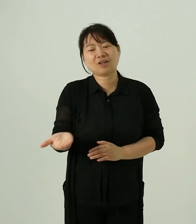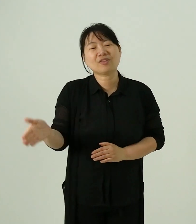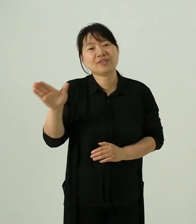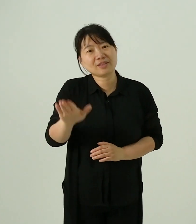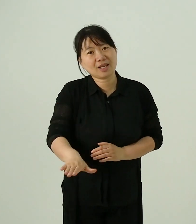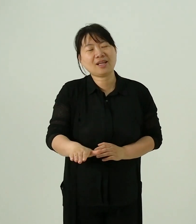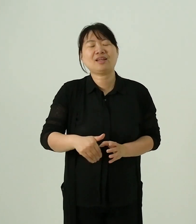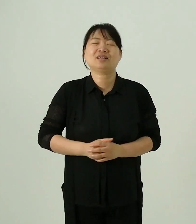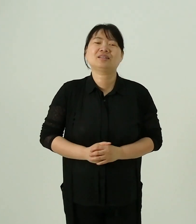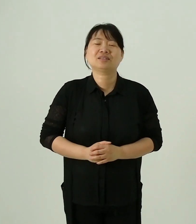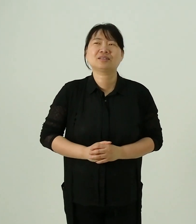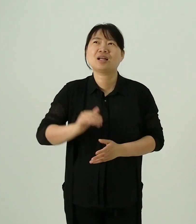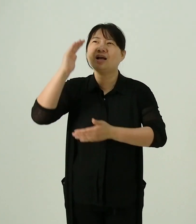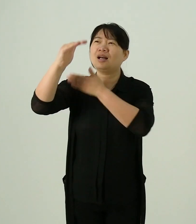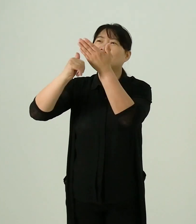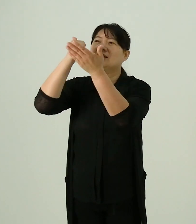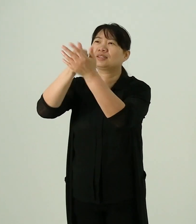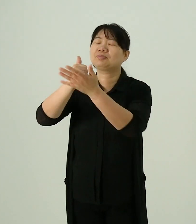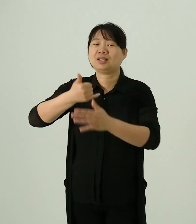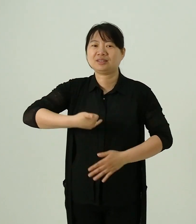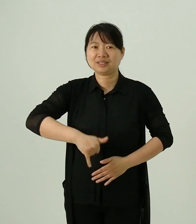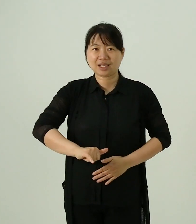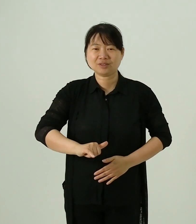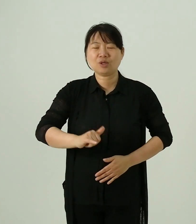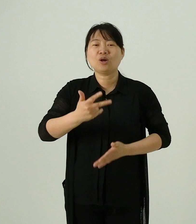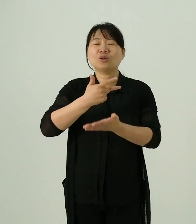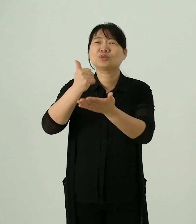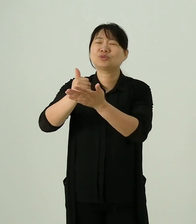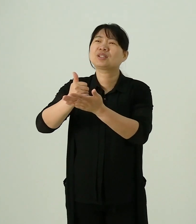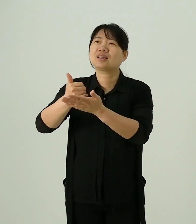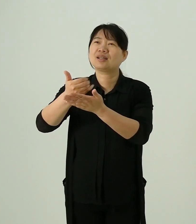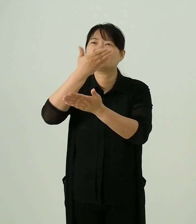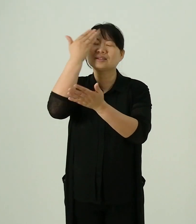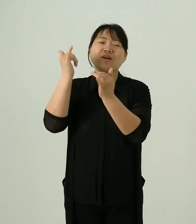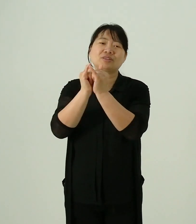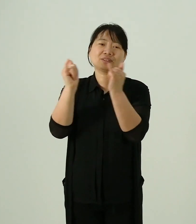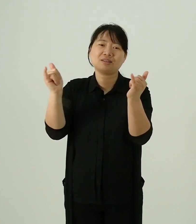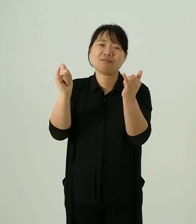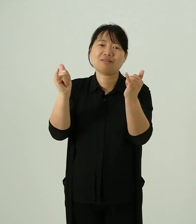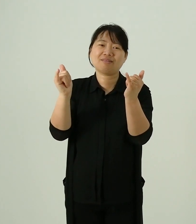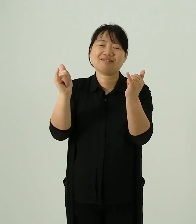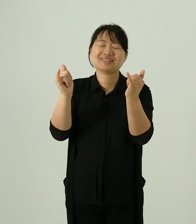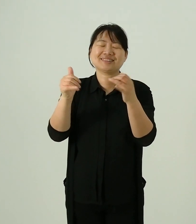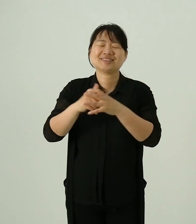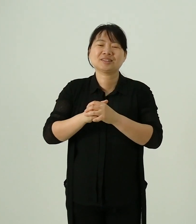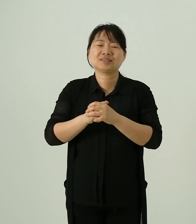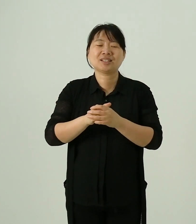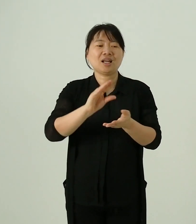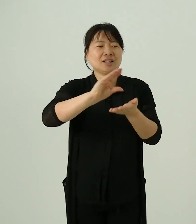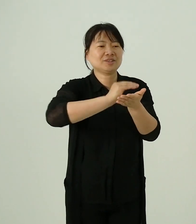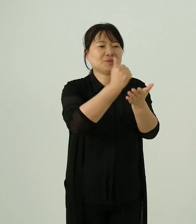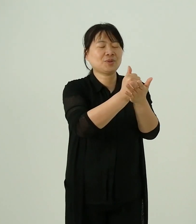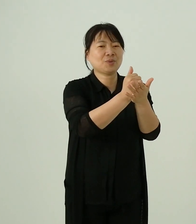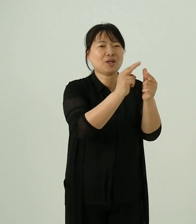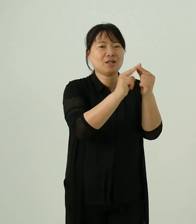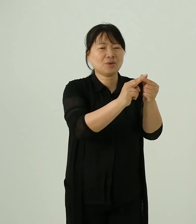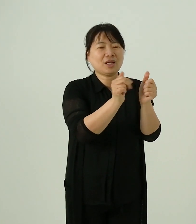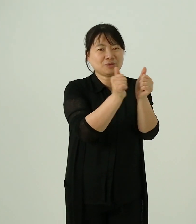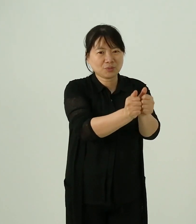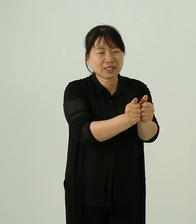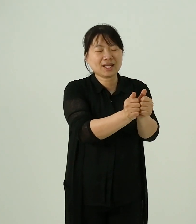그런데 하나님의 자녀들, 주의 청년들은 이 그리스도와의